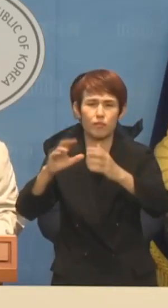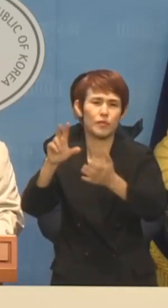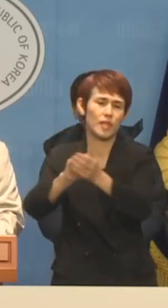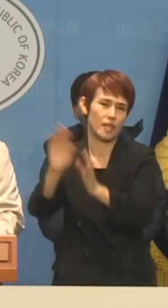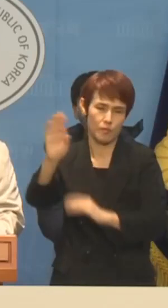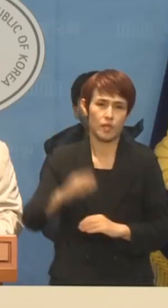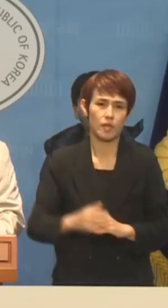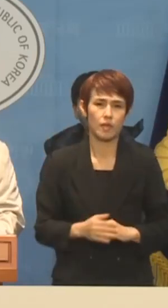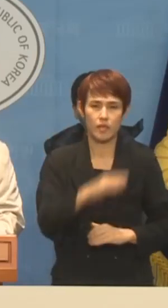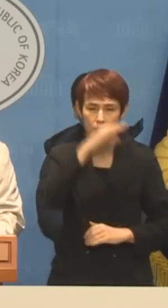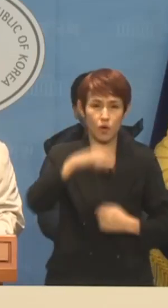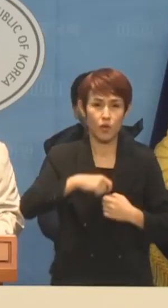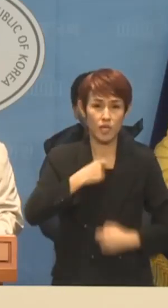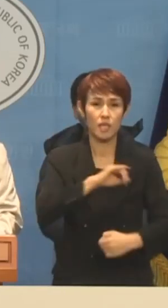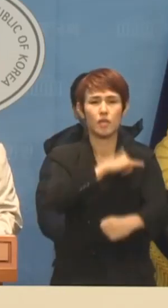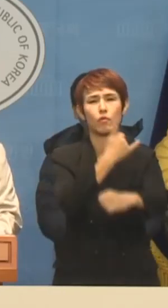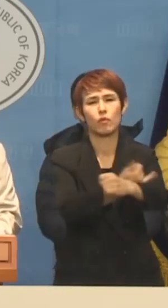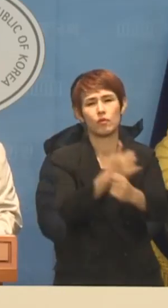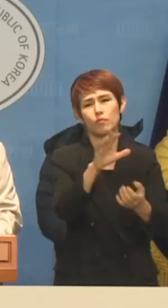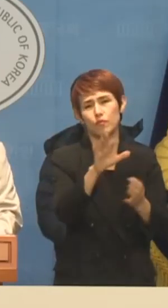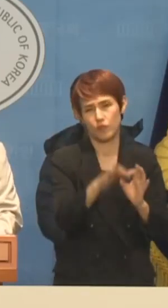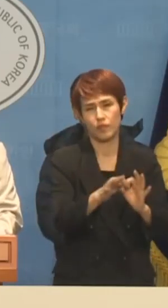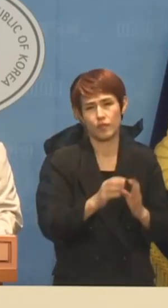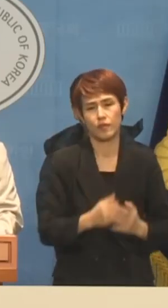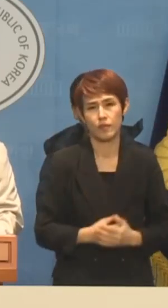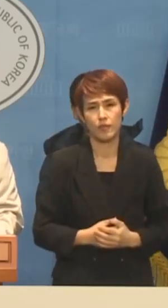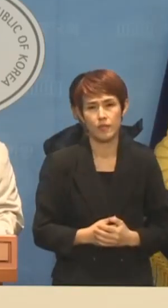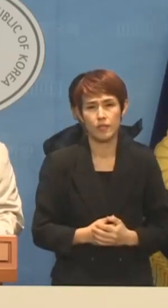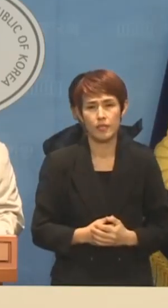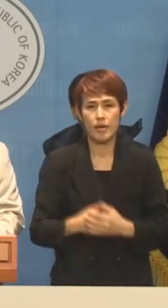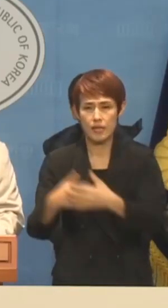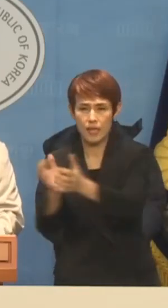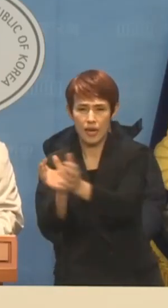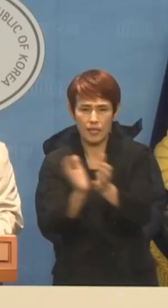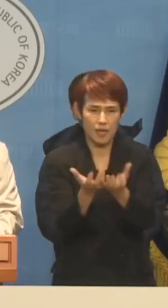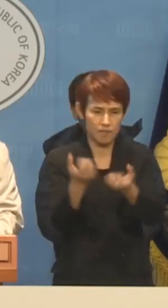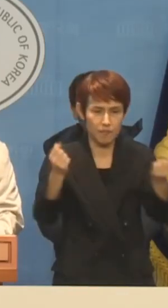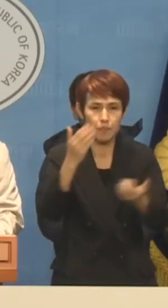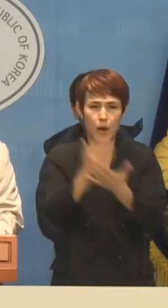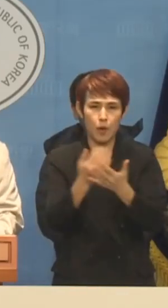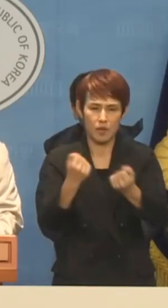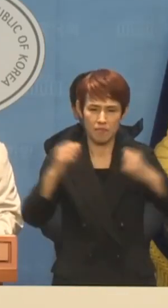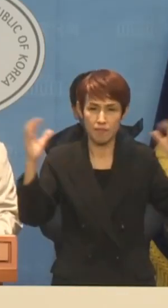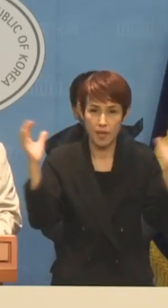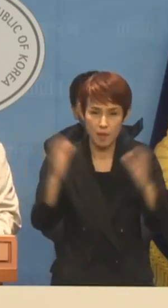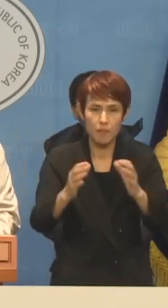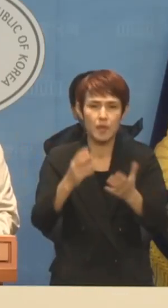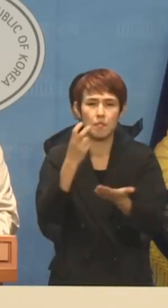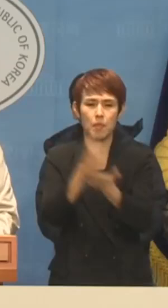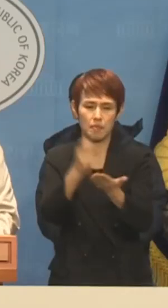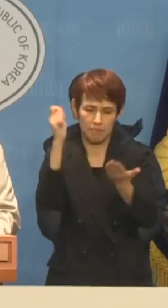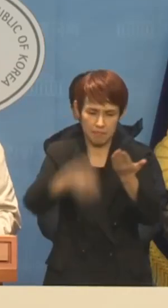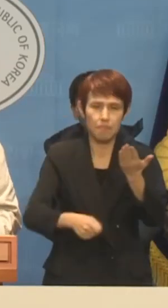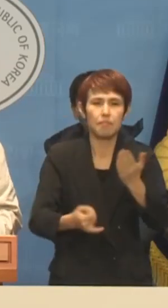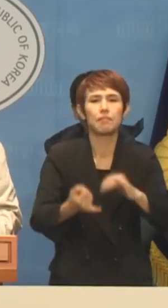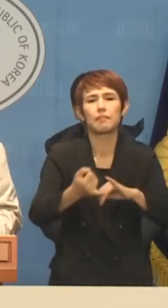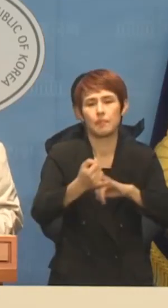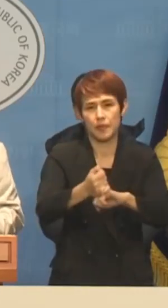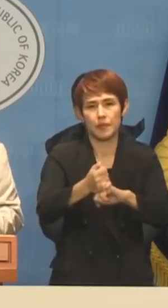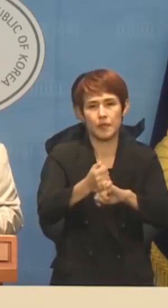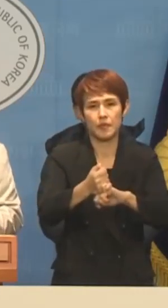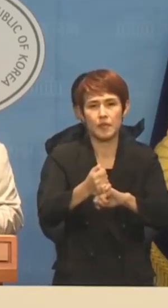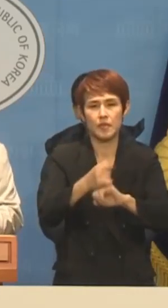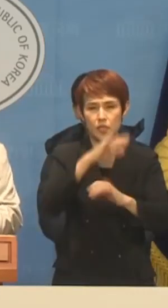이것은 정의와 인권의 문제입니다. 초당적 협력을 통해 법안을 조속히 통과시키고 정의와 화해의